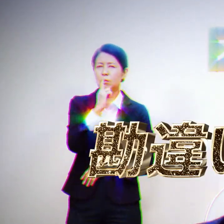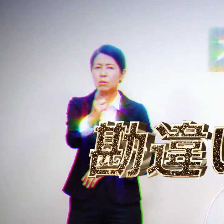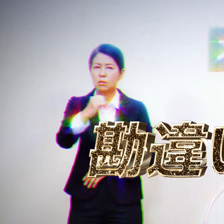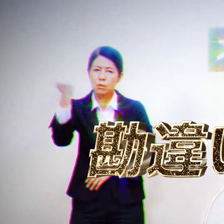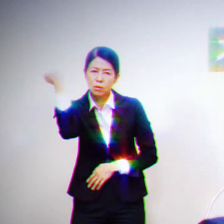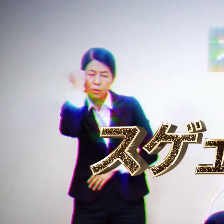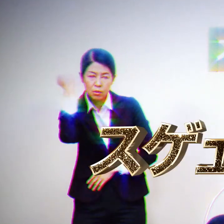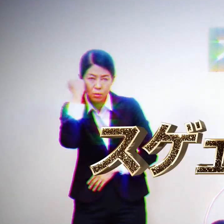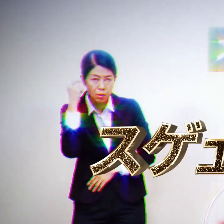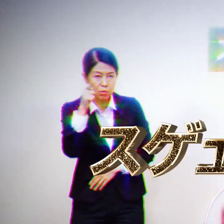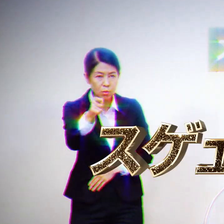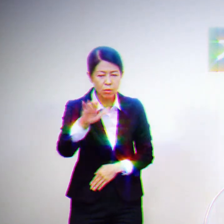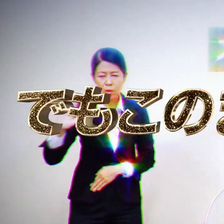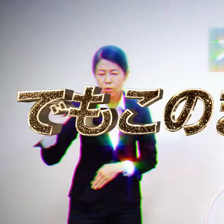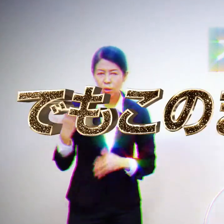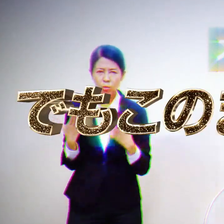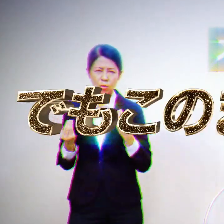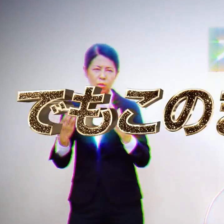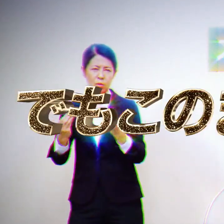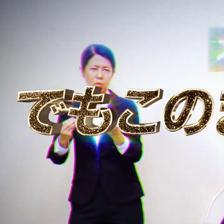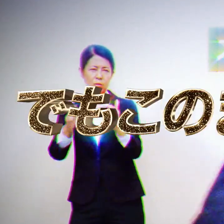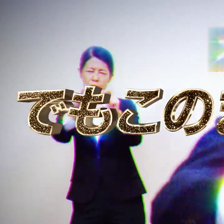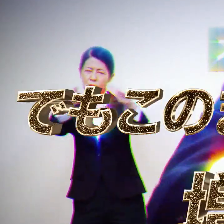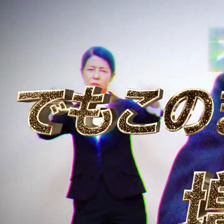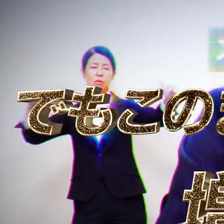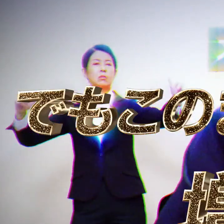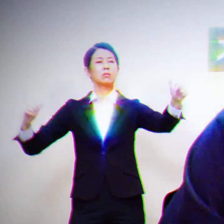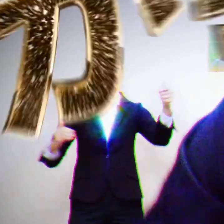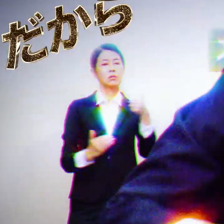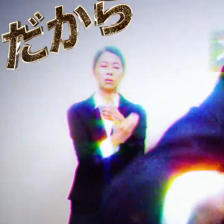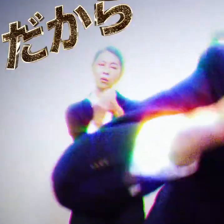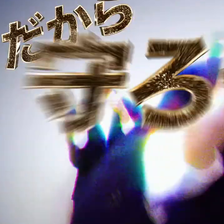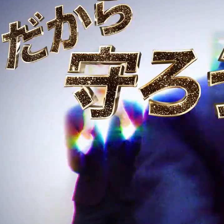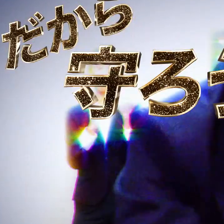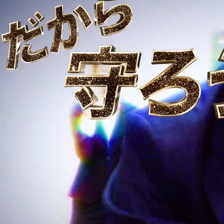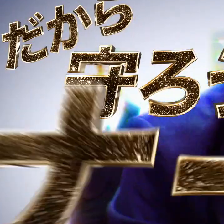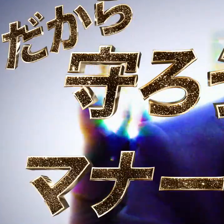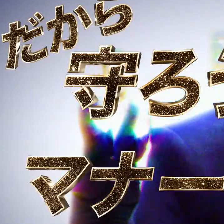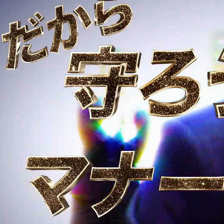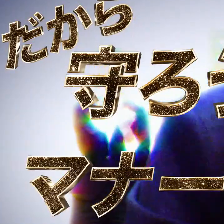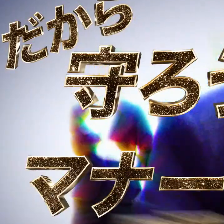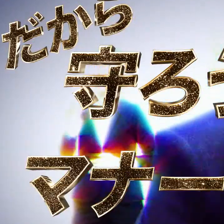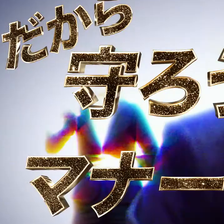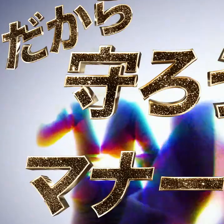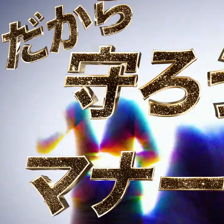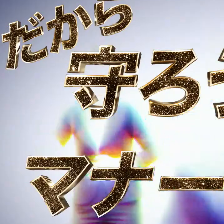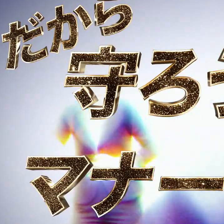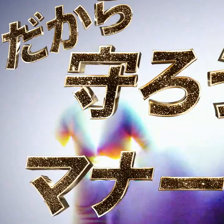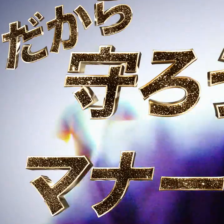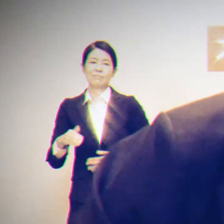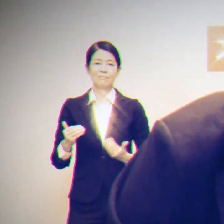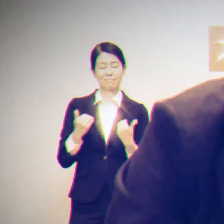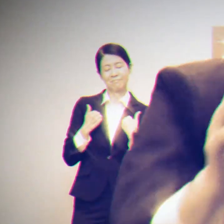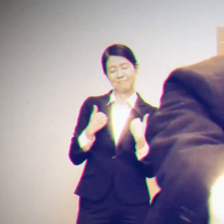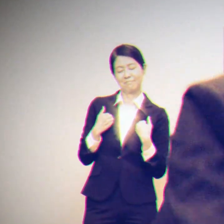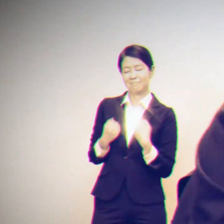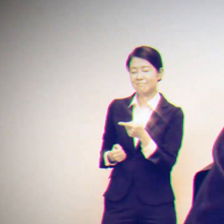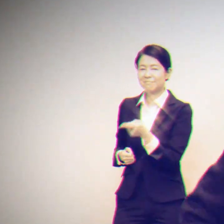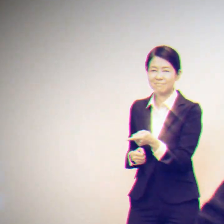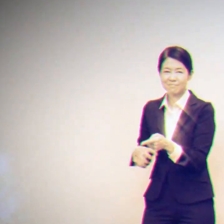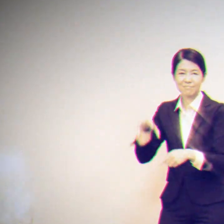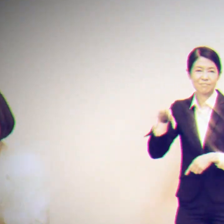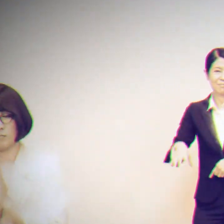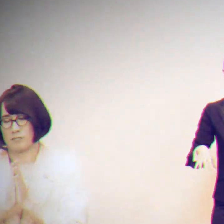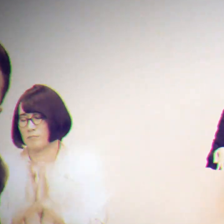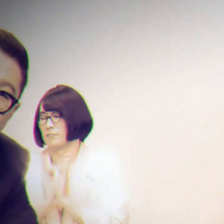勘違いだけじゃすげえうざそう、でもこのままなら増えるだろう、だから守ろう。マナーと吸える場所、なくしちゃいけ